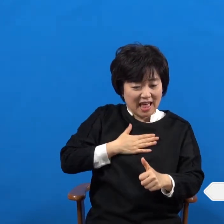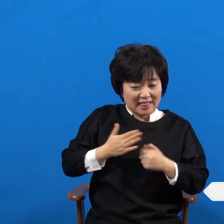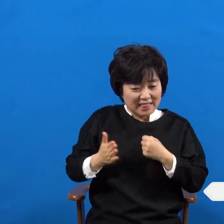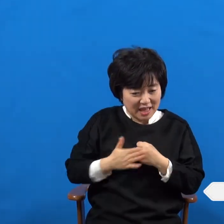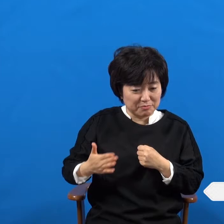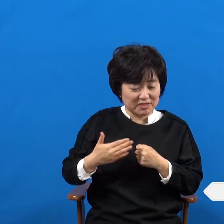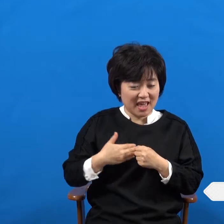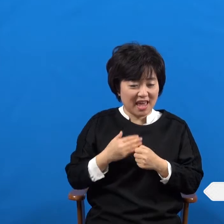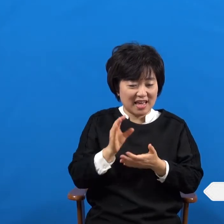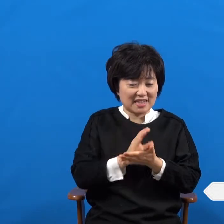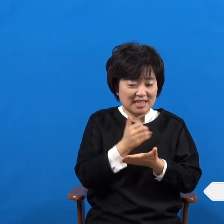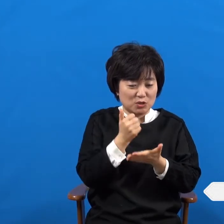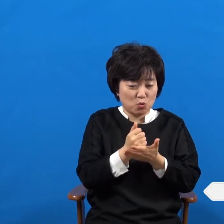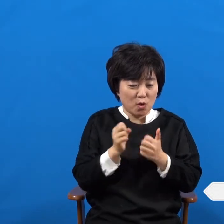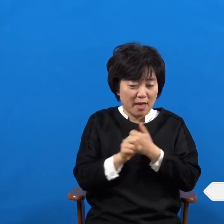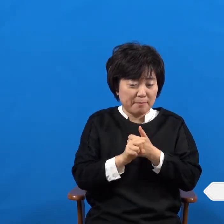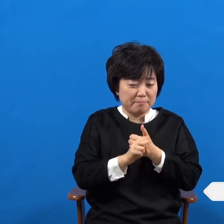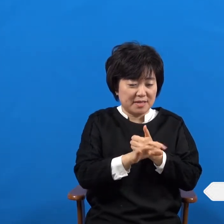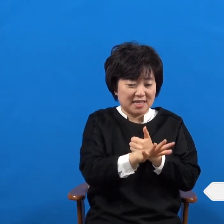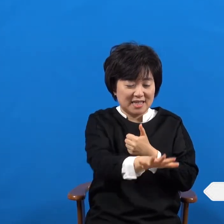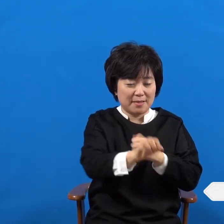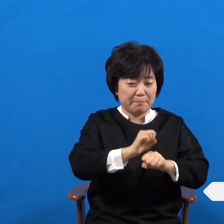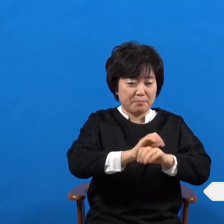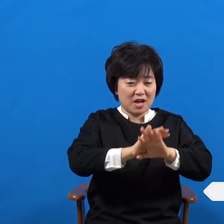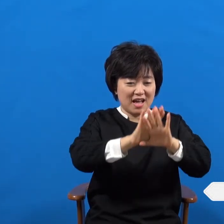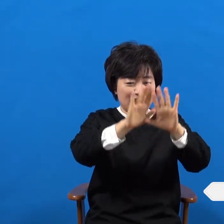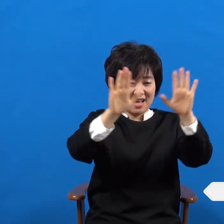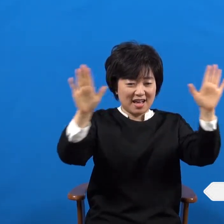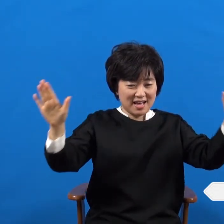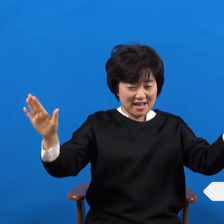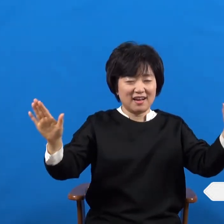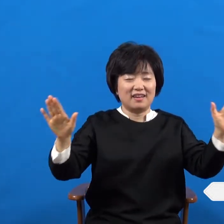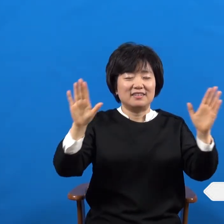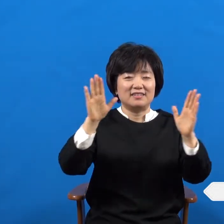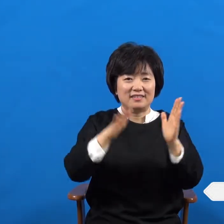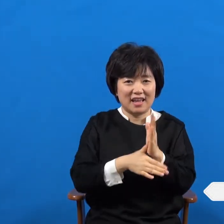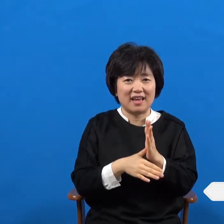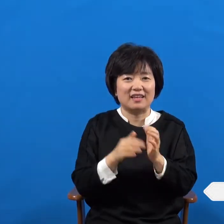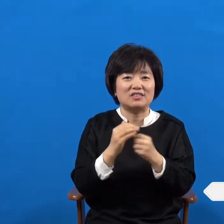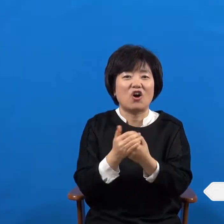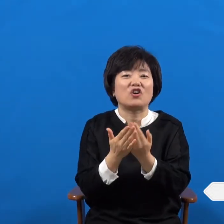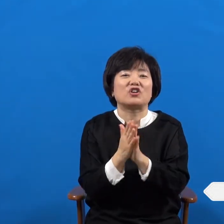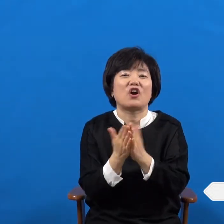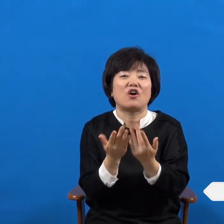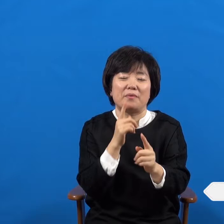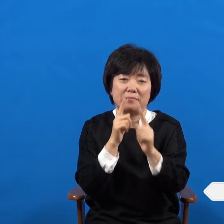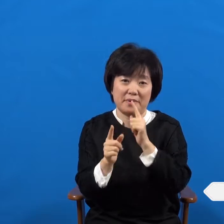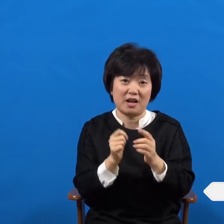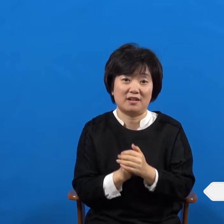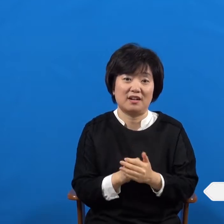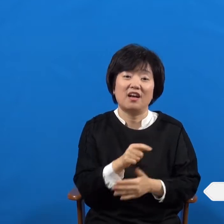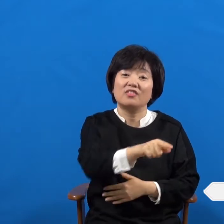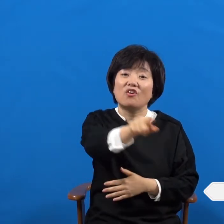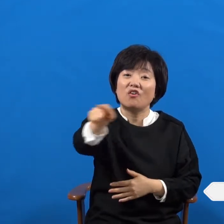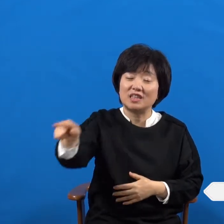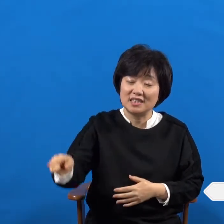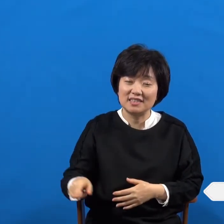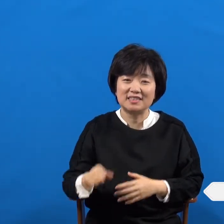그리스도의 빛으로 밝혀지기 시작할 때, 오늘 성경은 우리에게 말씀합니다.